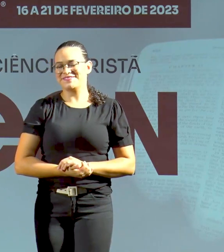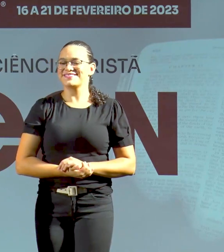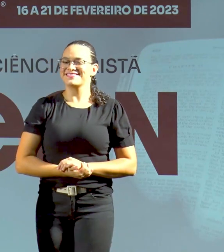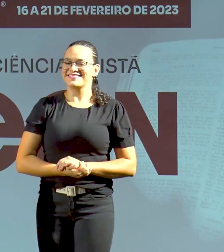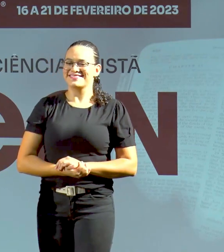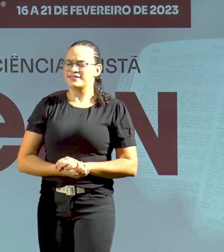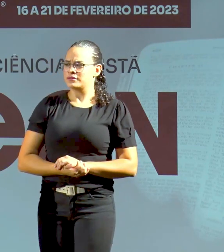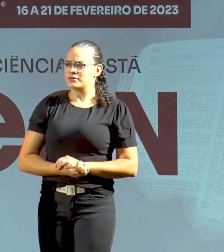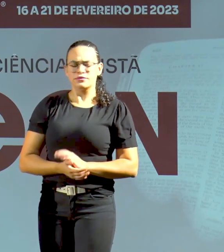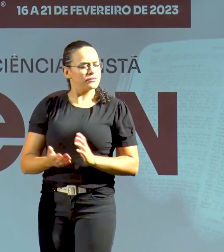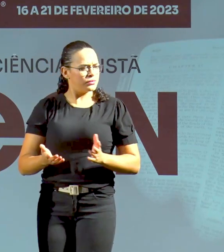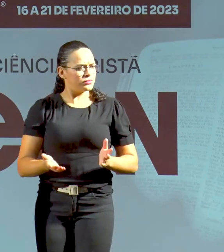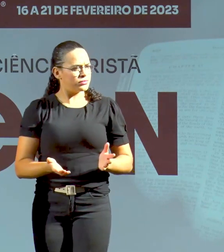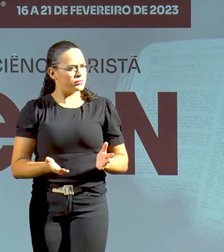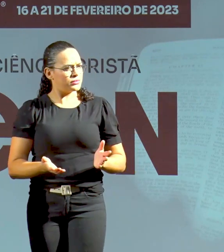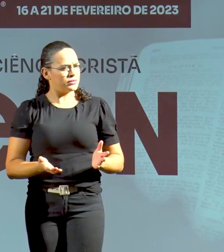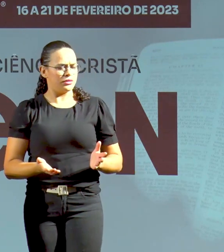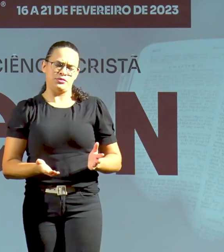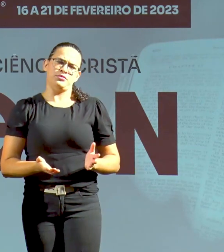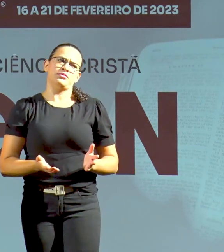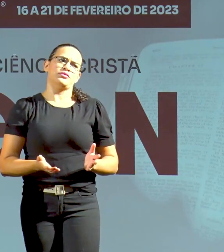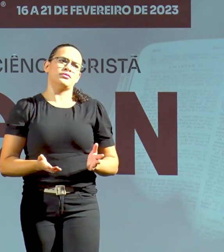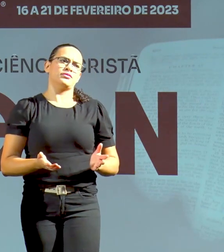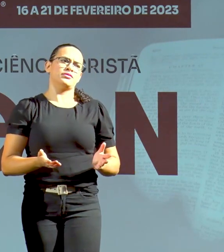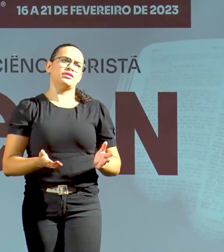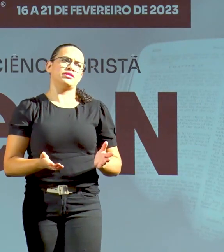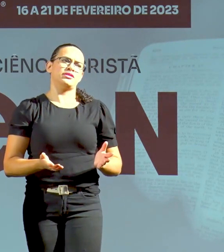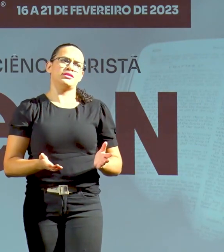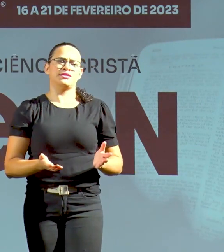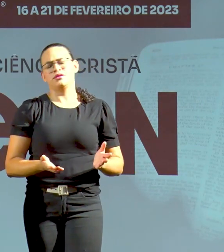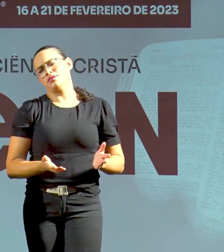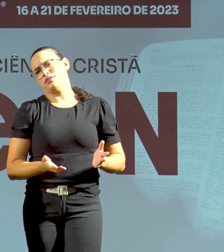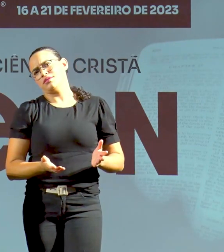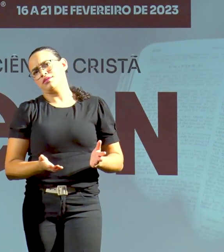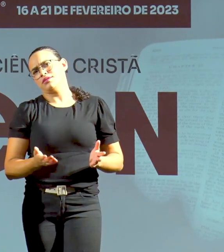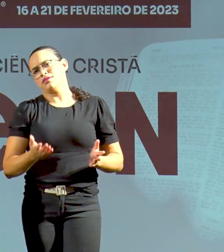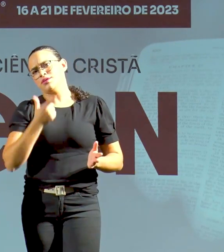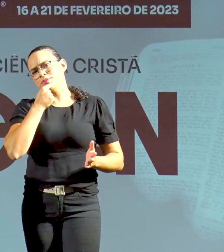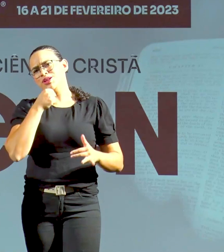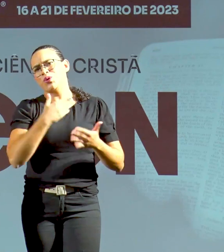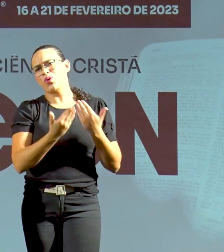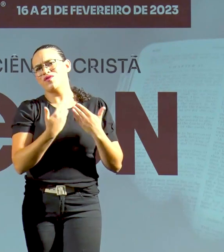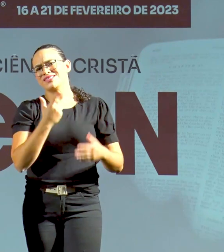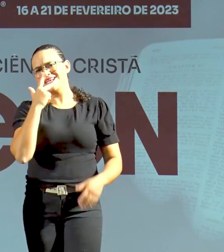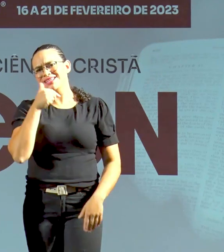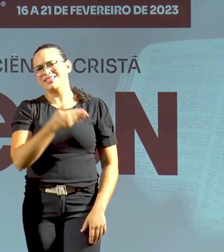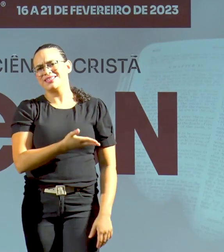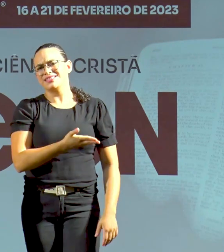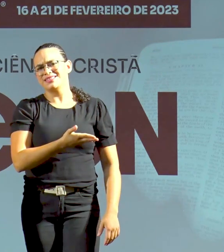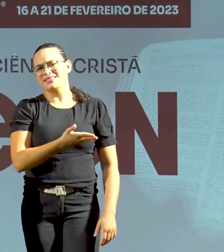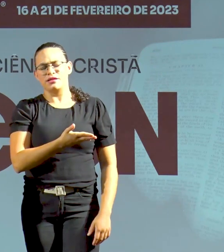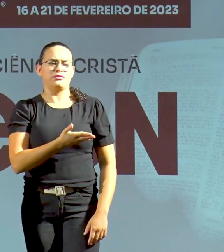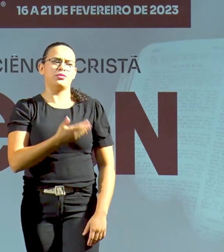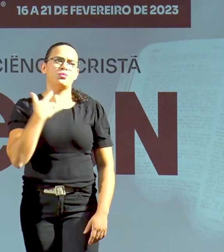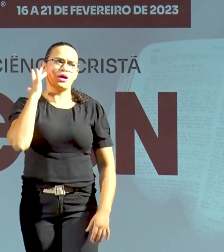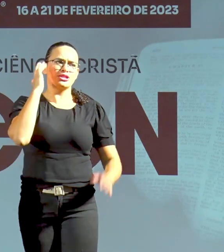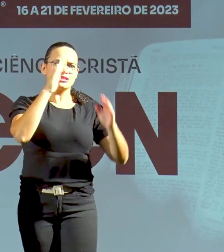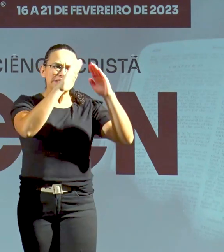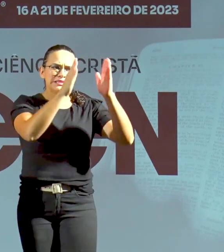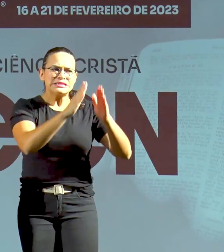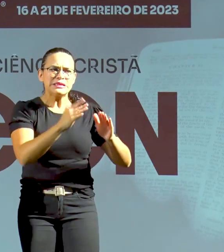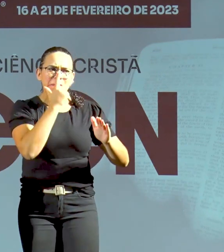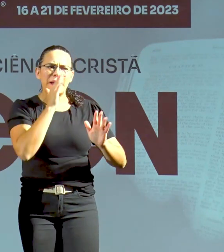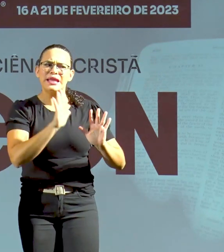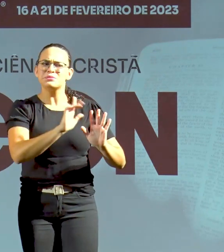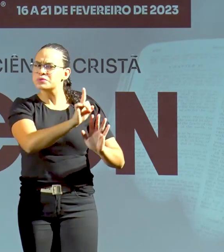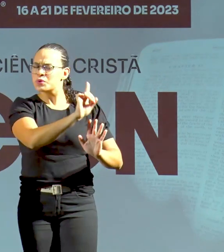aí eu falei assim não não não não é esse menino que eu conversei não é parece com ele mas não é